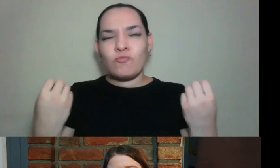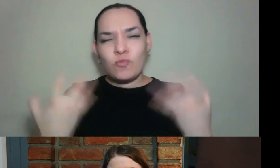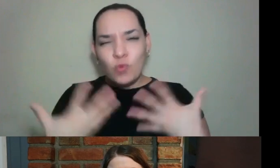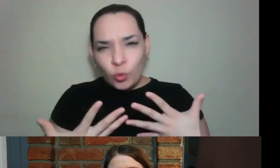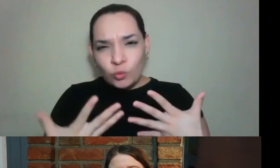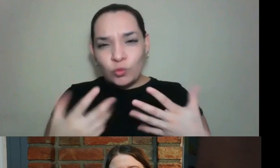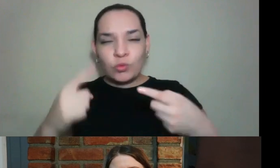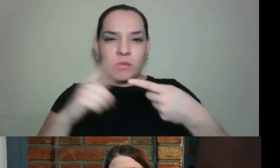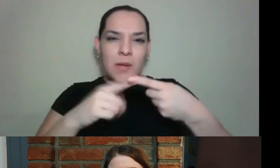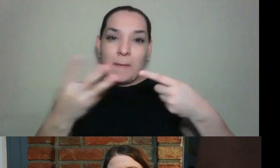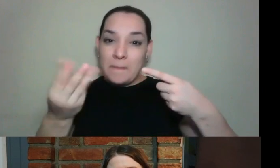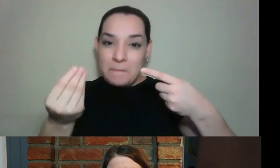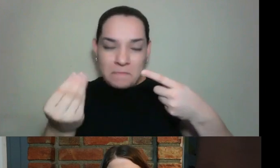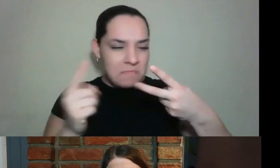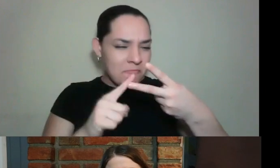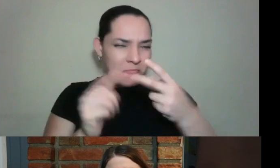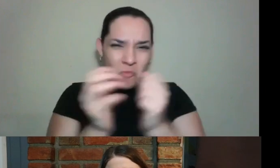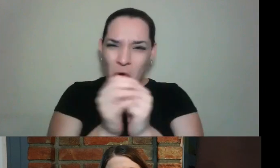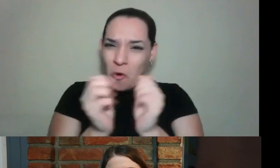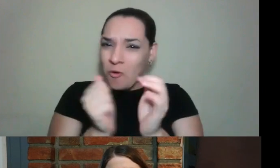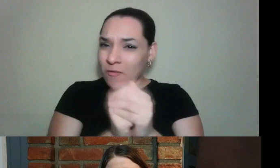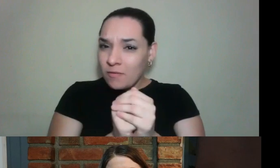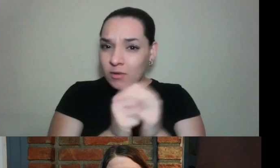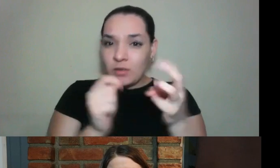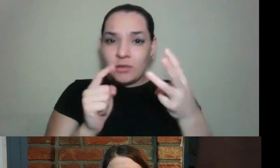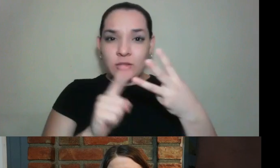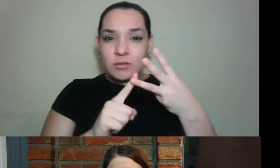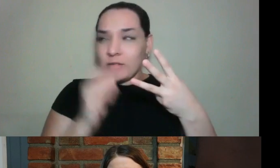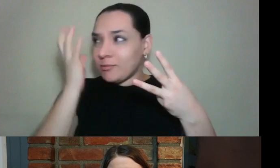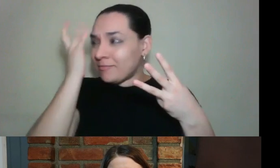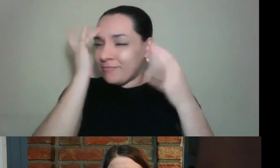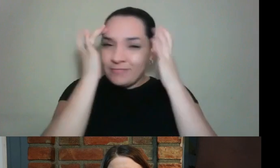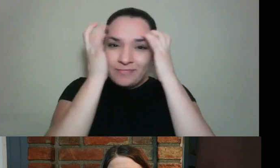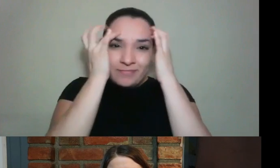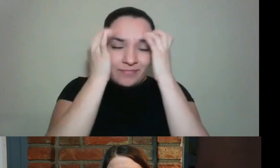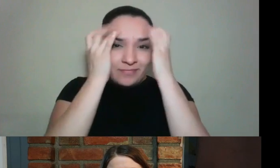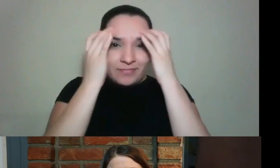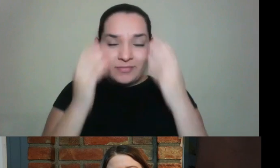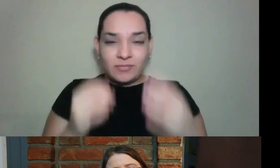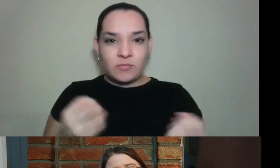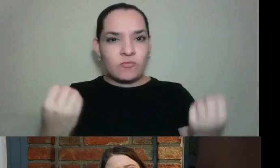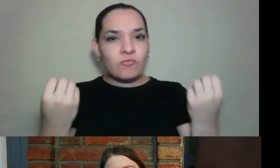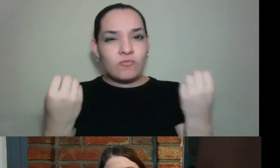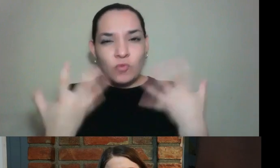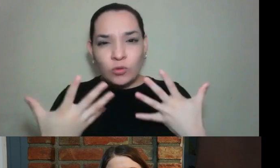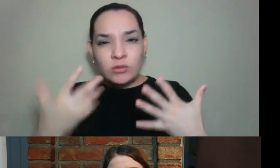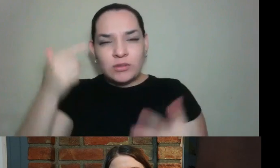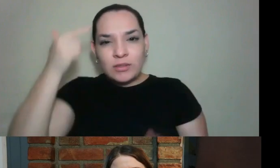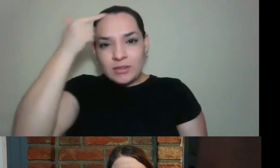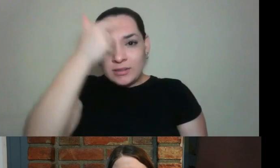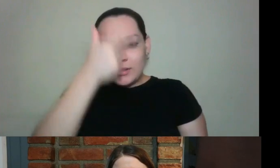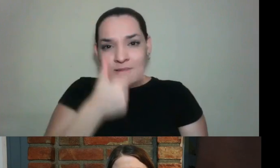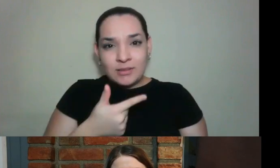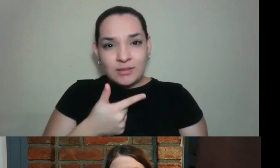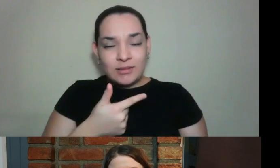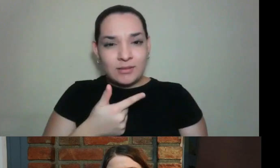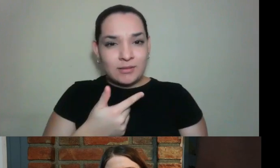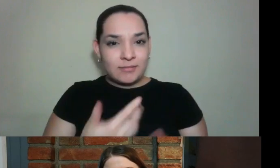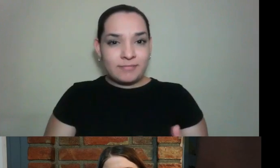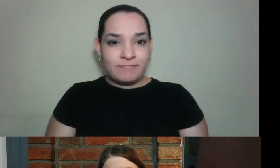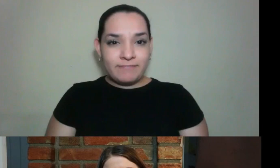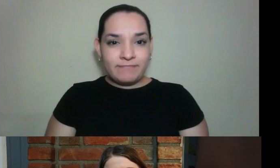atravesar por muchos miedos, por mucha bronca, por mucha angustia, por mucha